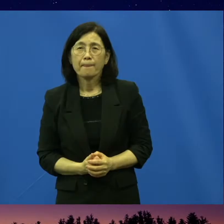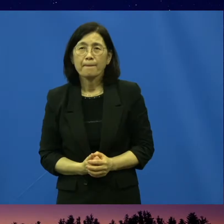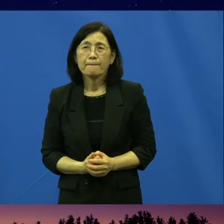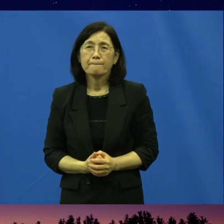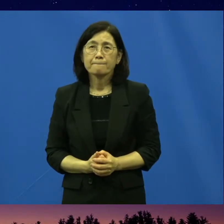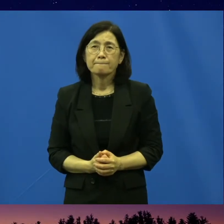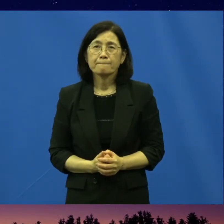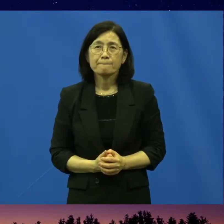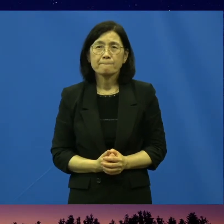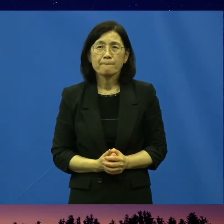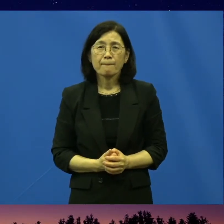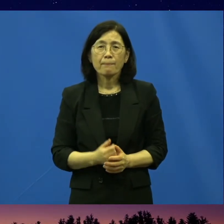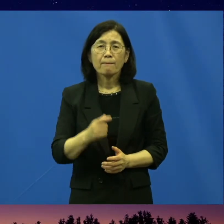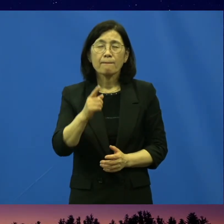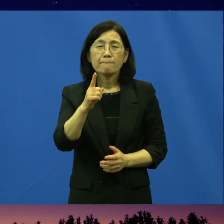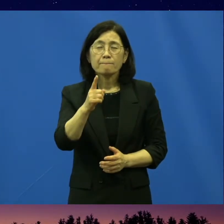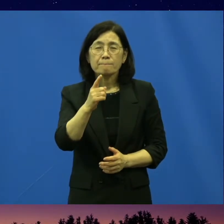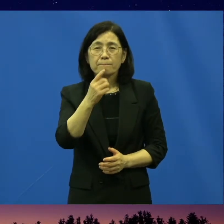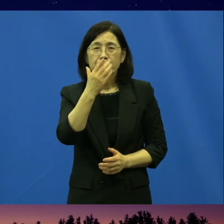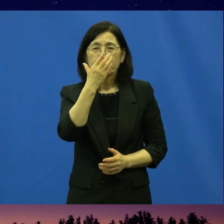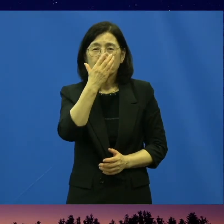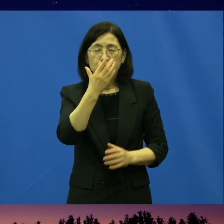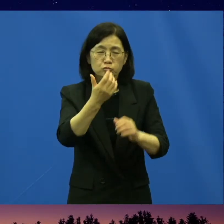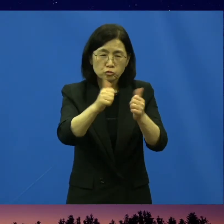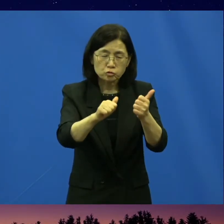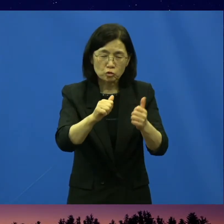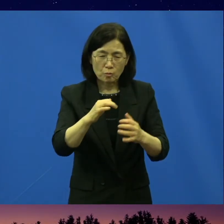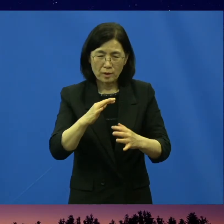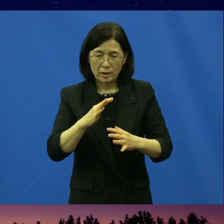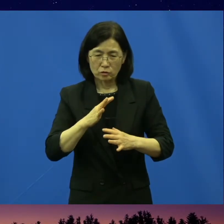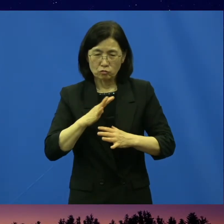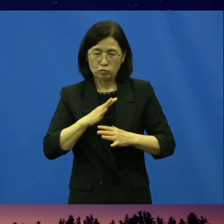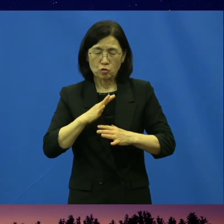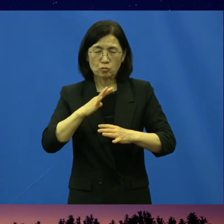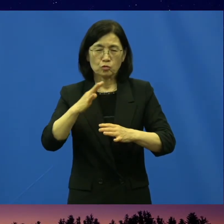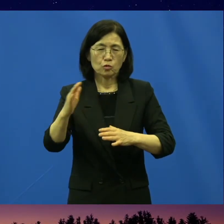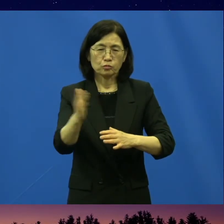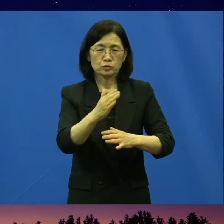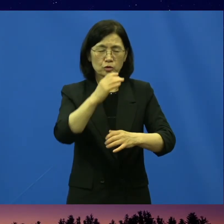이건 복음이죠, 여러분. 죽음의 두려움으로 자유해요.